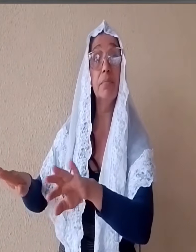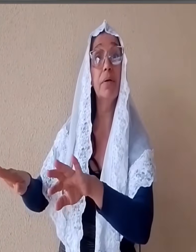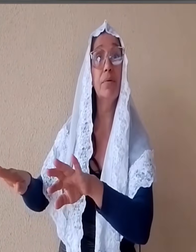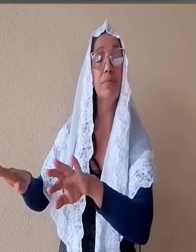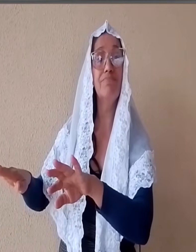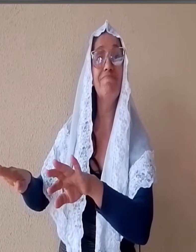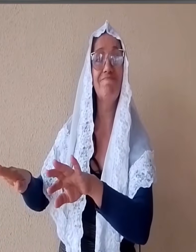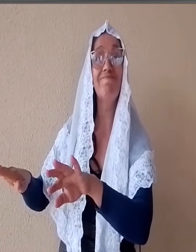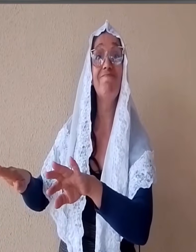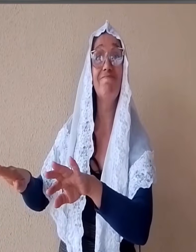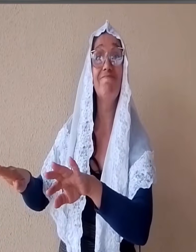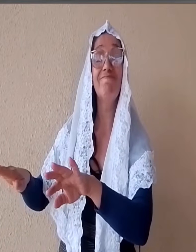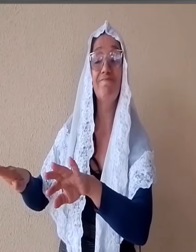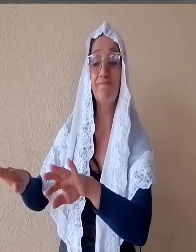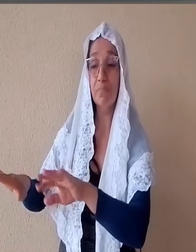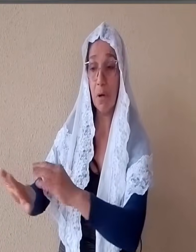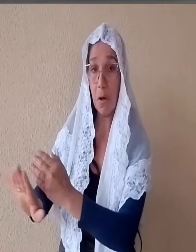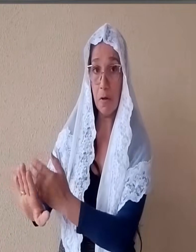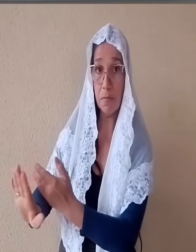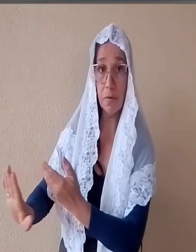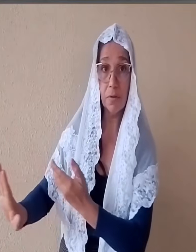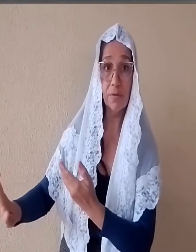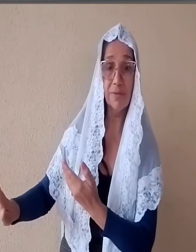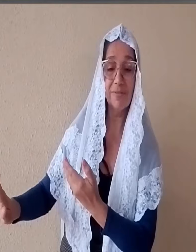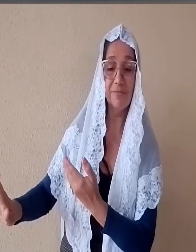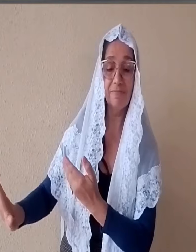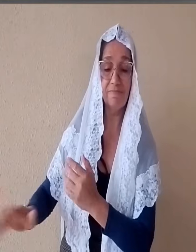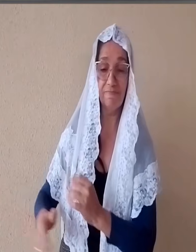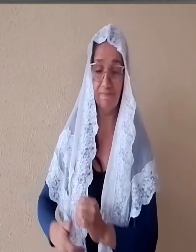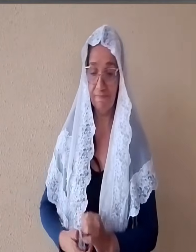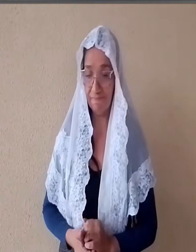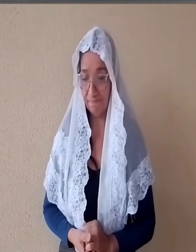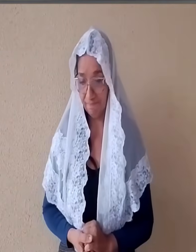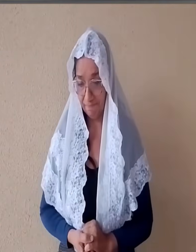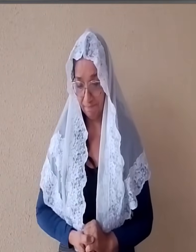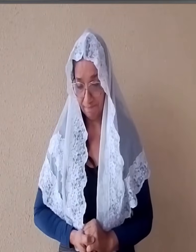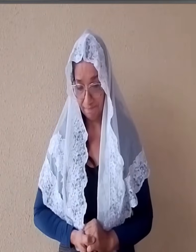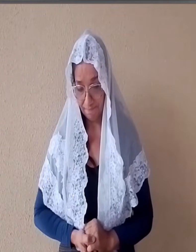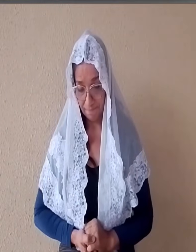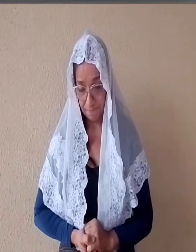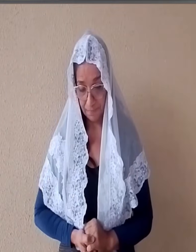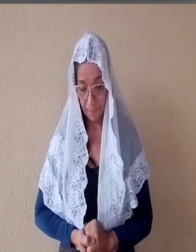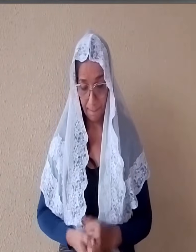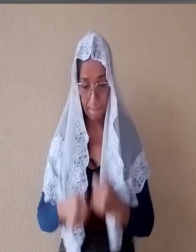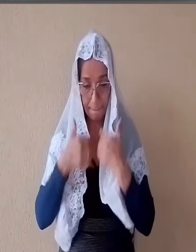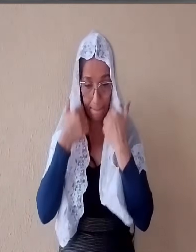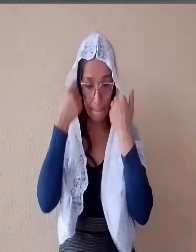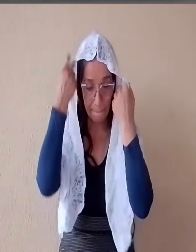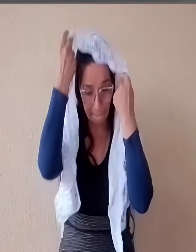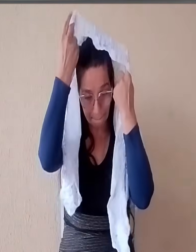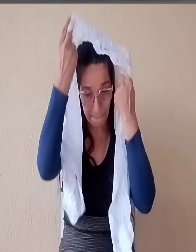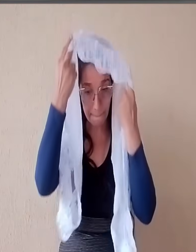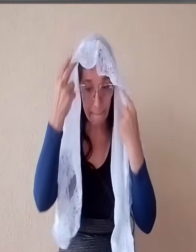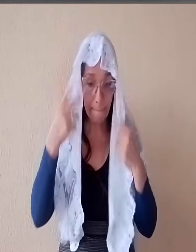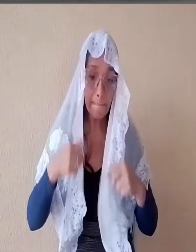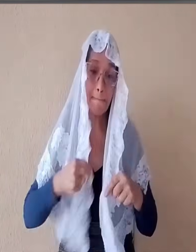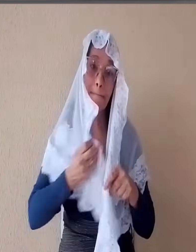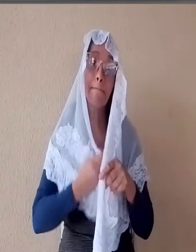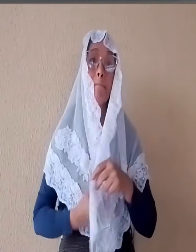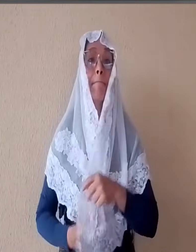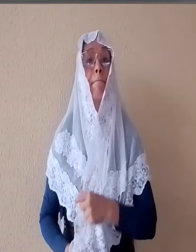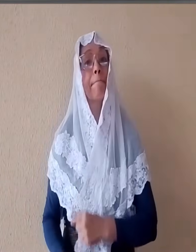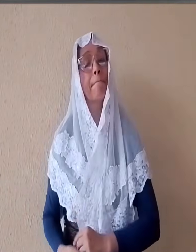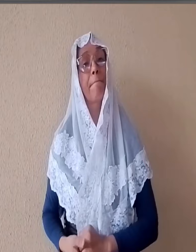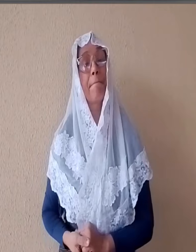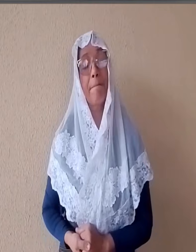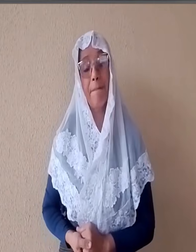esse eu não dou. Bendito é o nome do Senhor. Chegou em Mefibosete e ele falou, Mefibosete, o Gibeonita